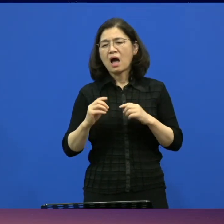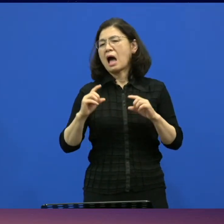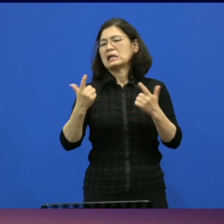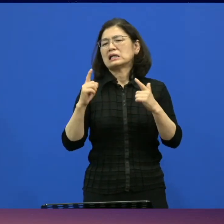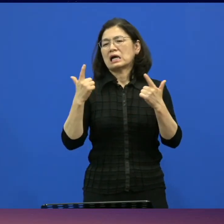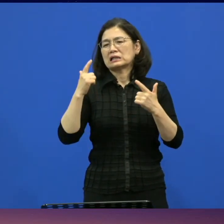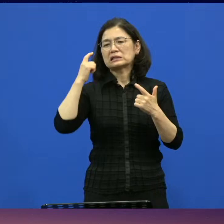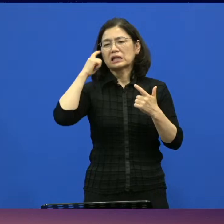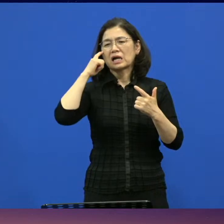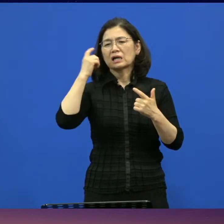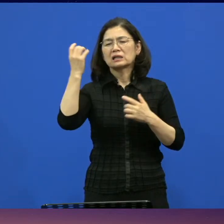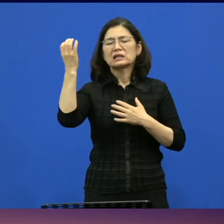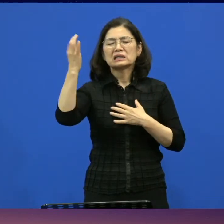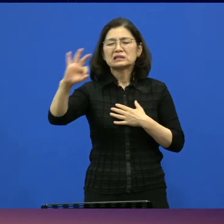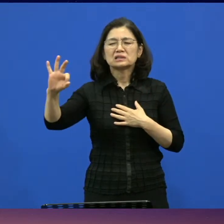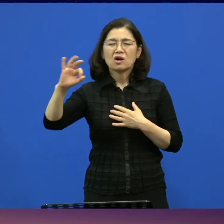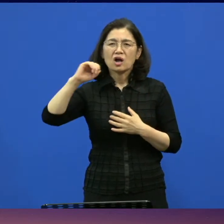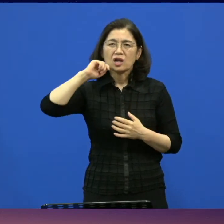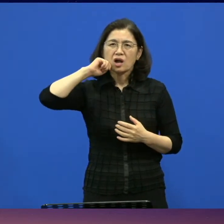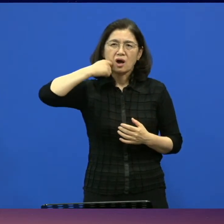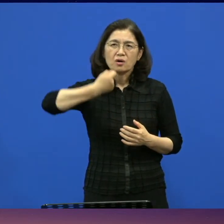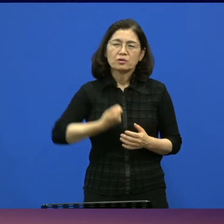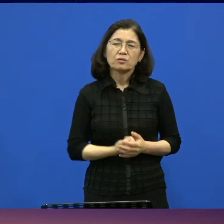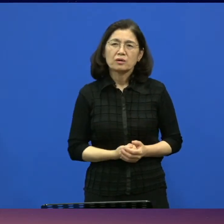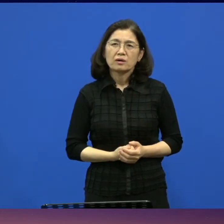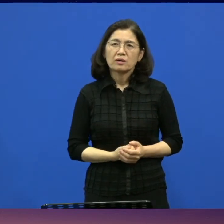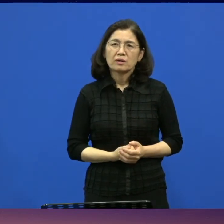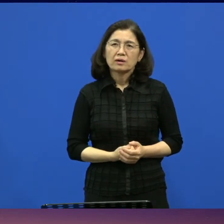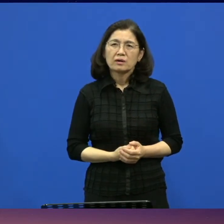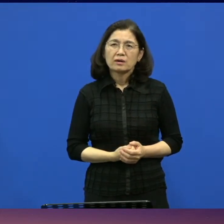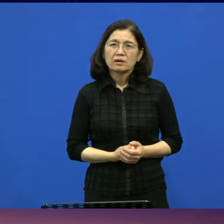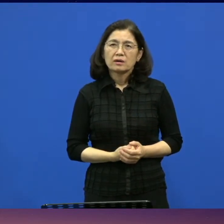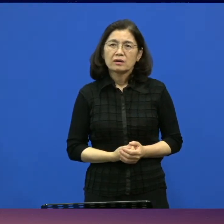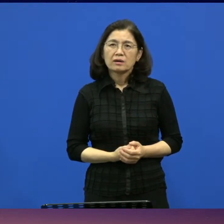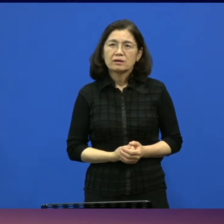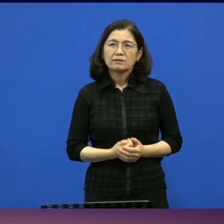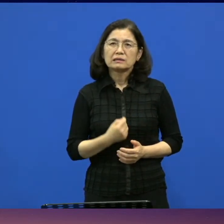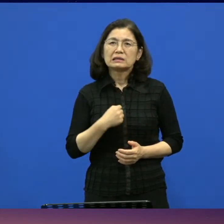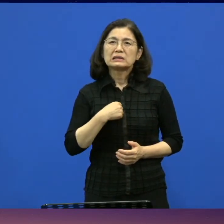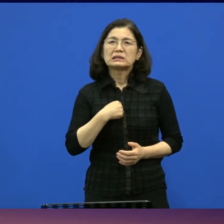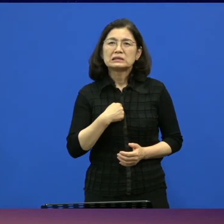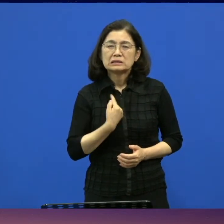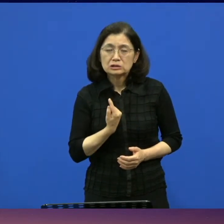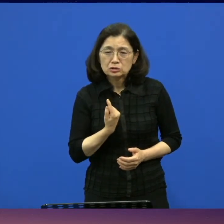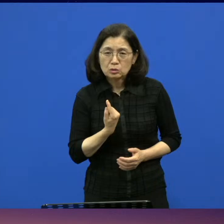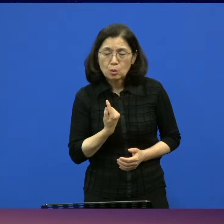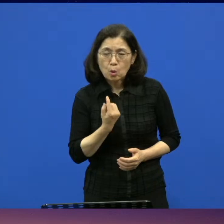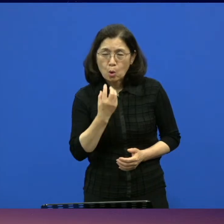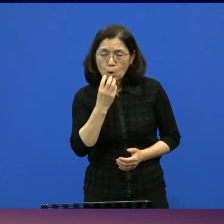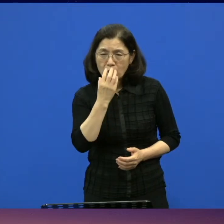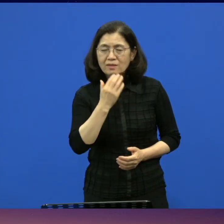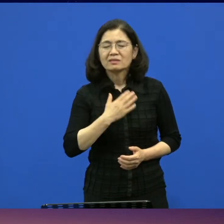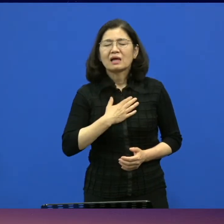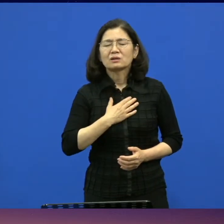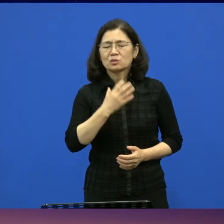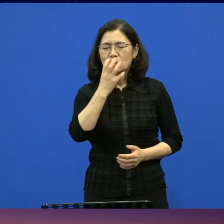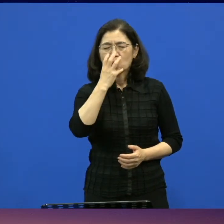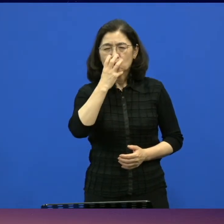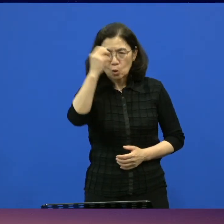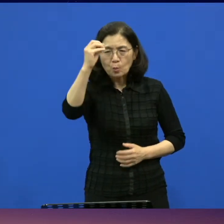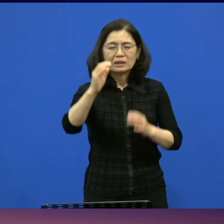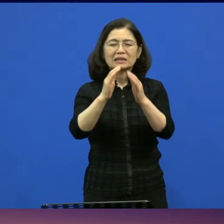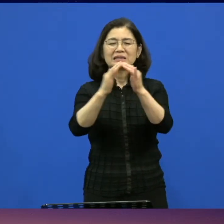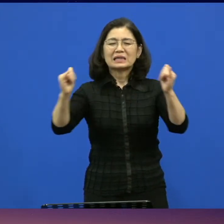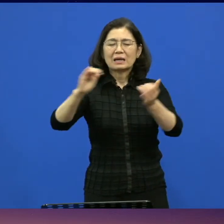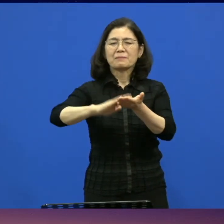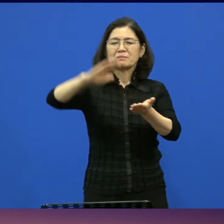고난의 시련의 바람을 막 몰아쳐서 나로 하여금 교만을 고백하게 하는 거예요.